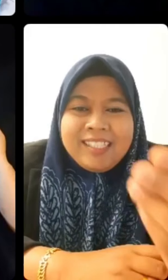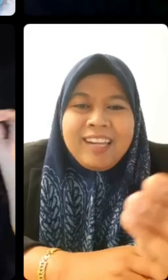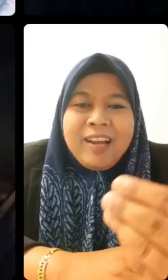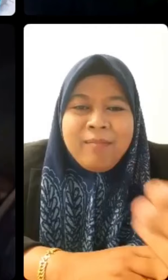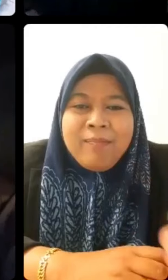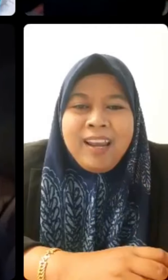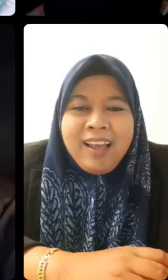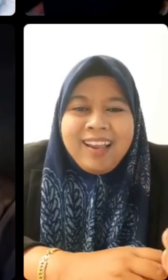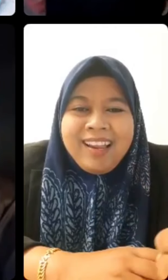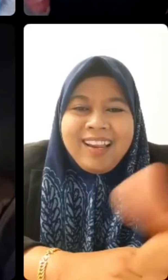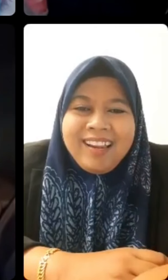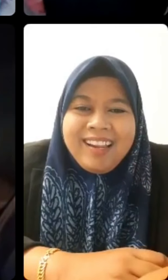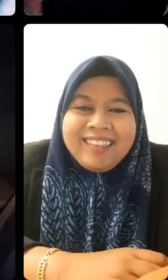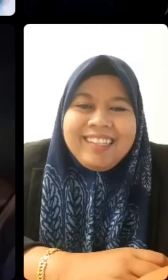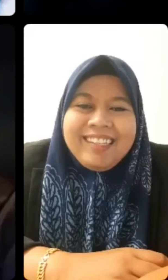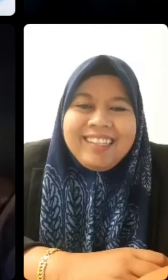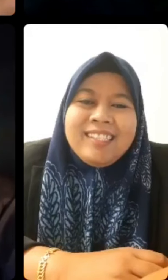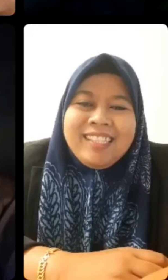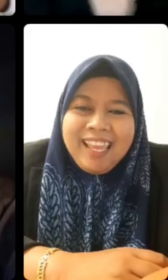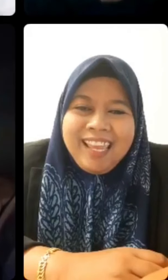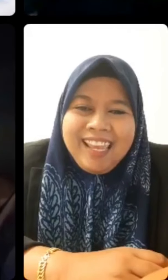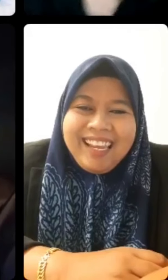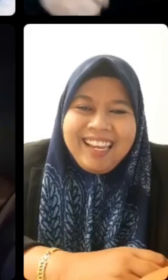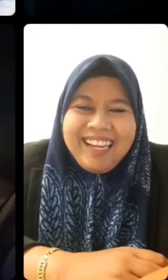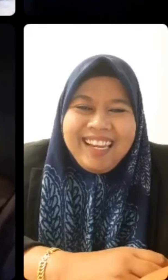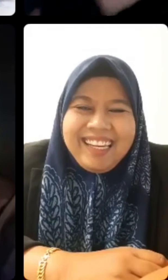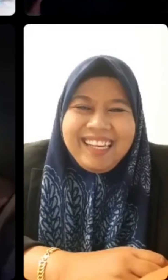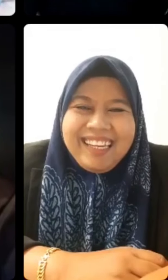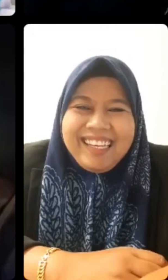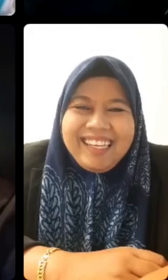ajar secara berhadapan lah. Terima kasih.